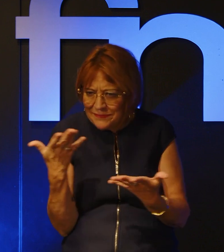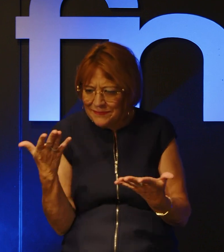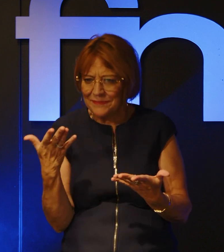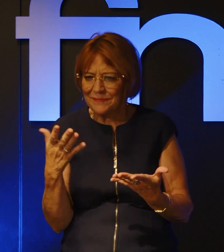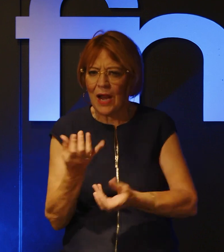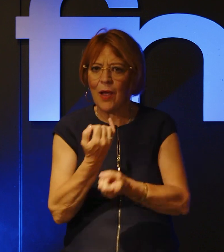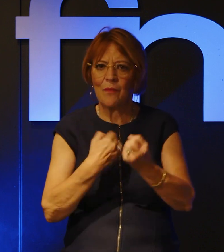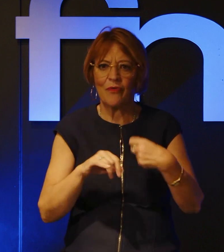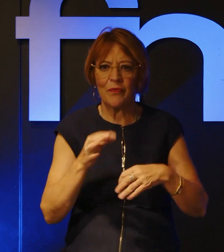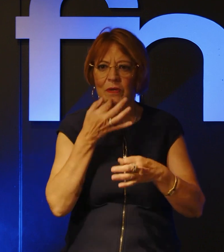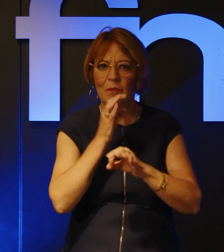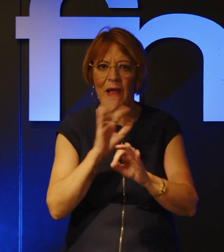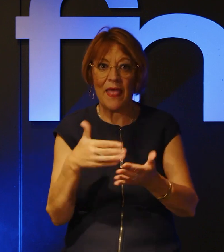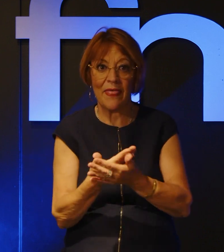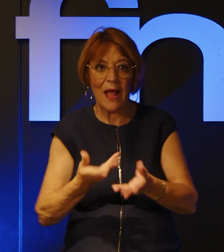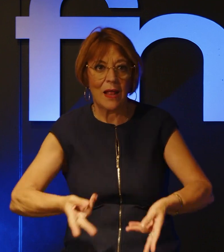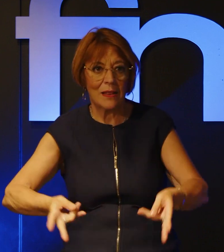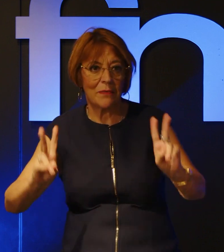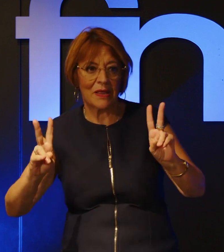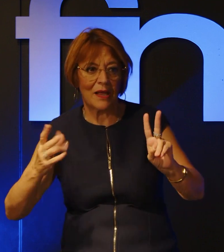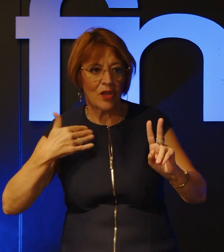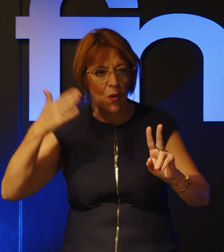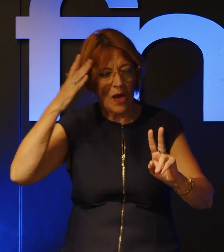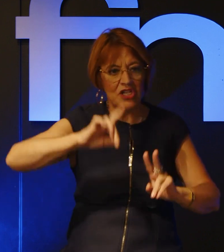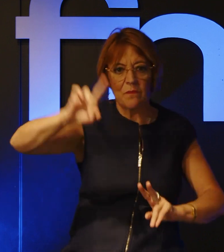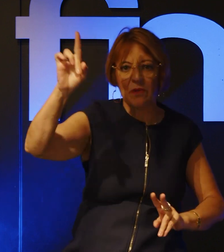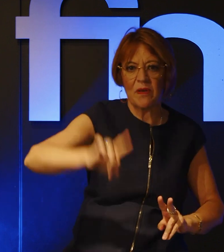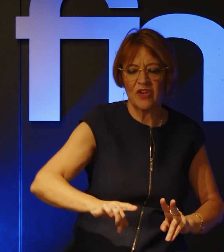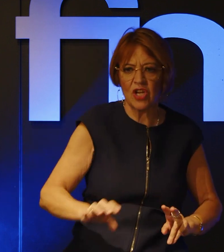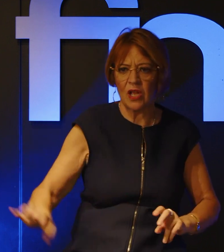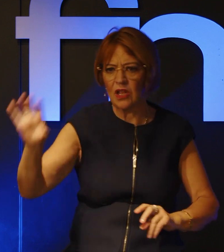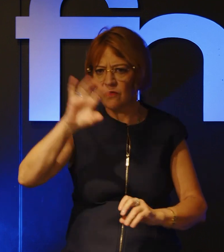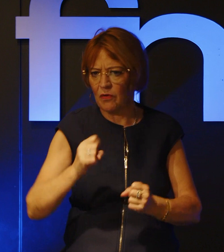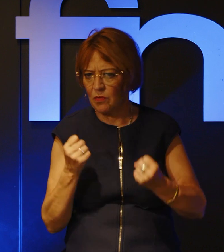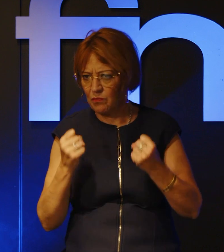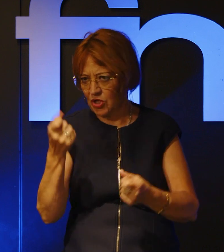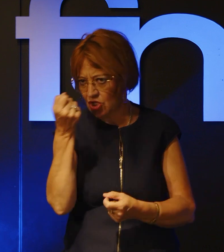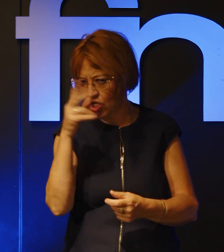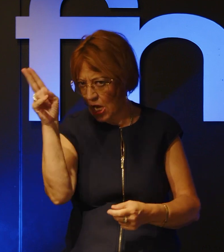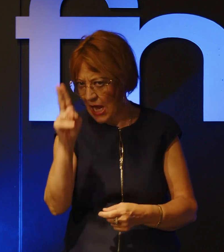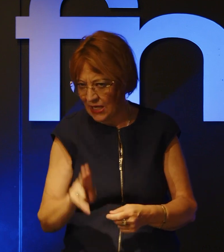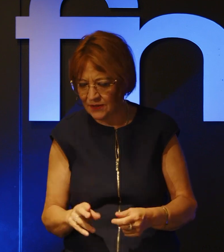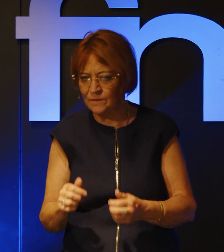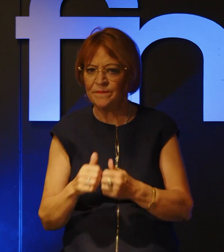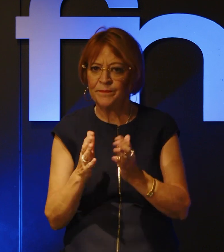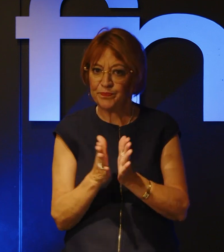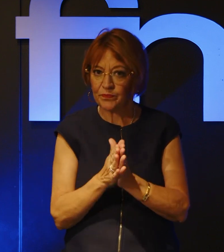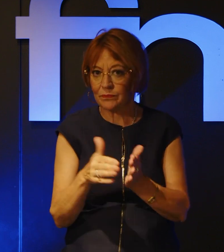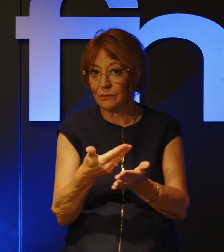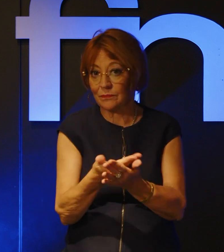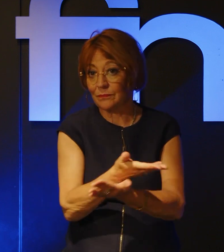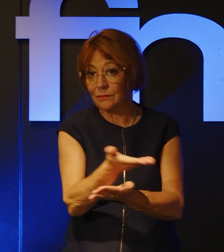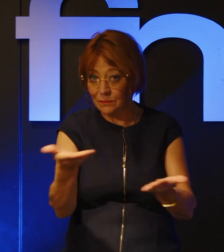movimento extraordinário Porque tem uma imensa liberdade que eu acho que é a primeira vez que acontece de uma forma assim muito consistente na história de arte e portanto tudo isto reflexos